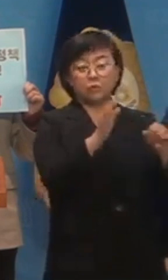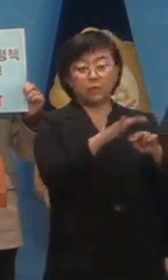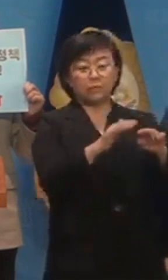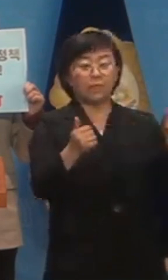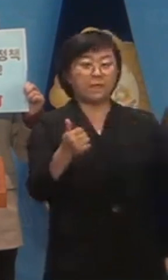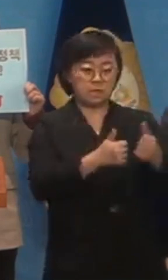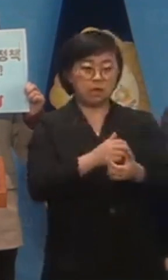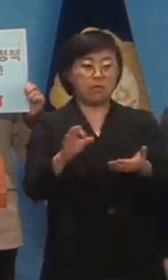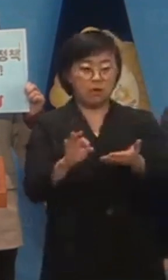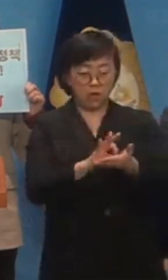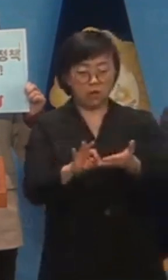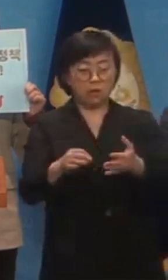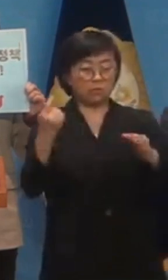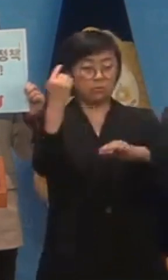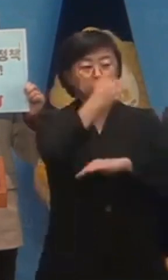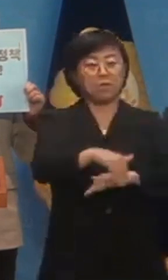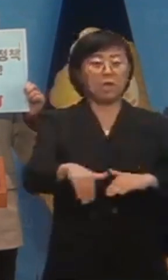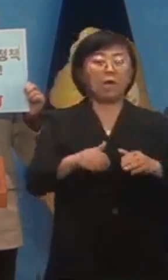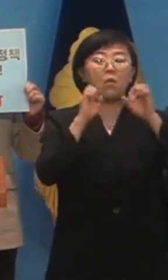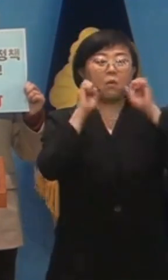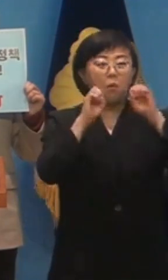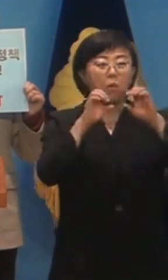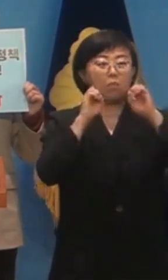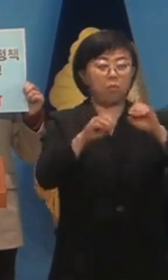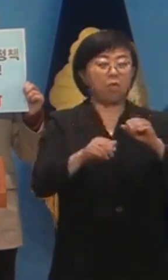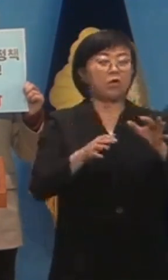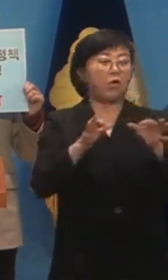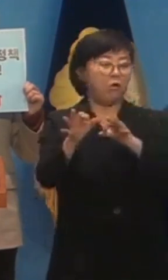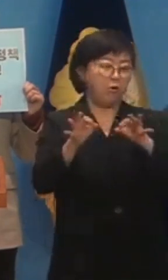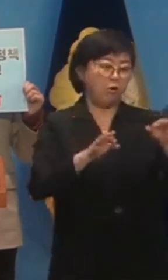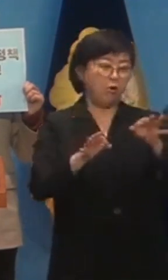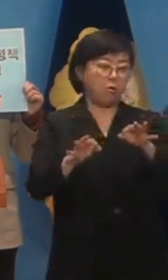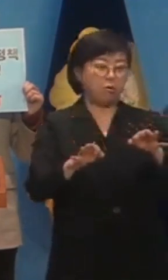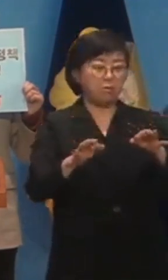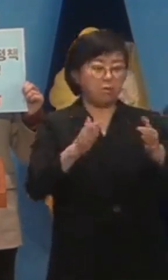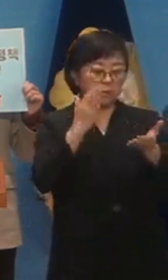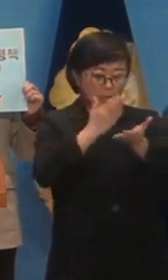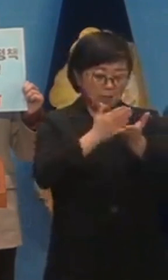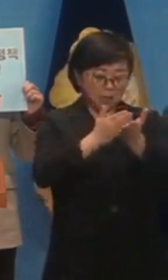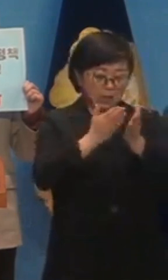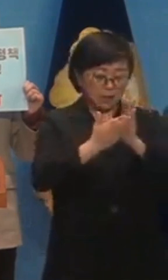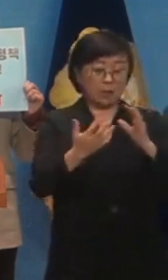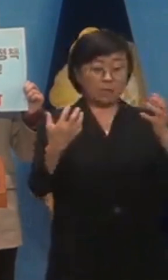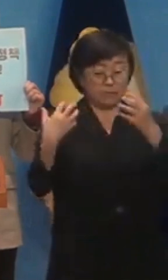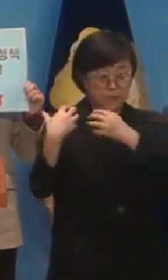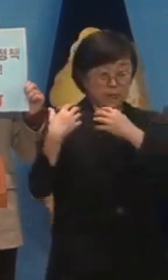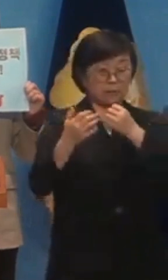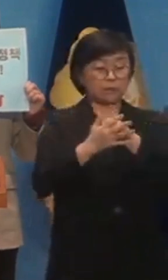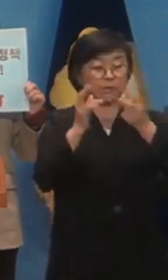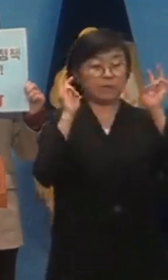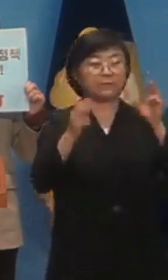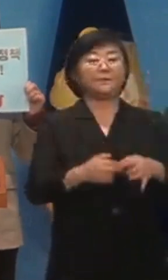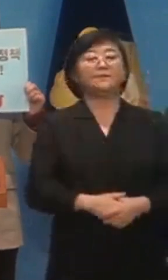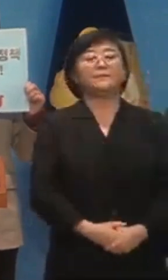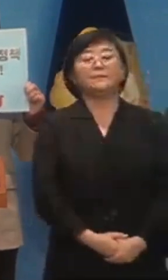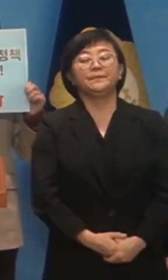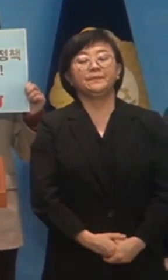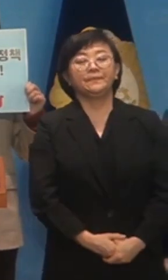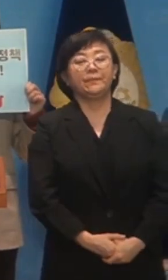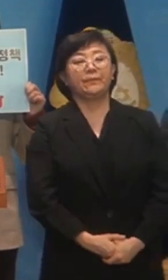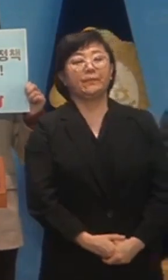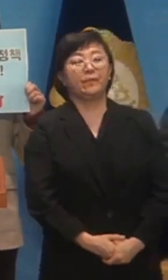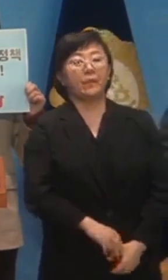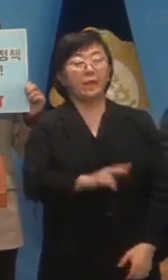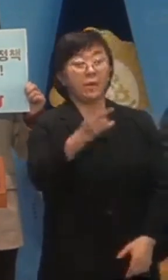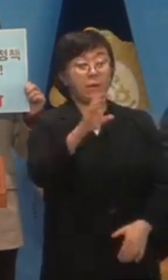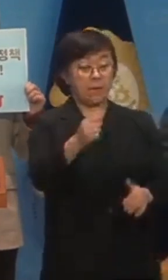인사, 회계, 기획, 홍보, 영업까지 모든 일을 다 해내야 하는 기업이었습니다.